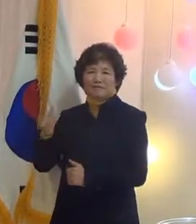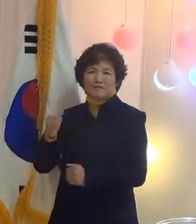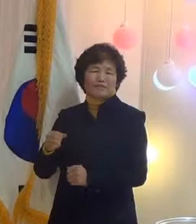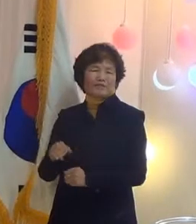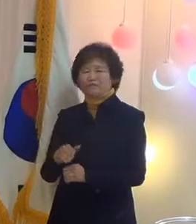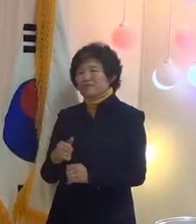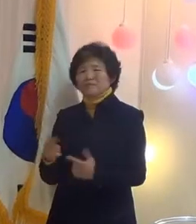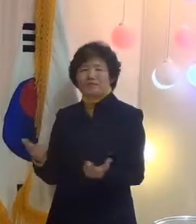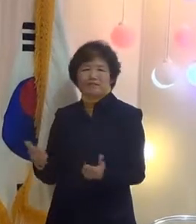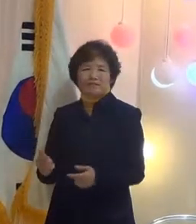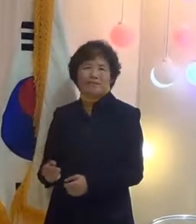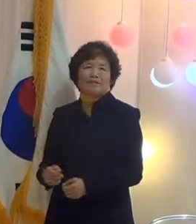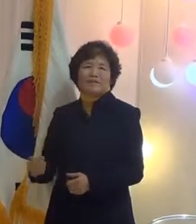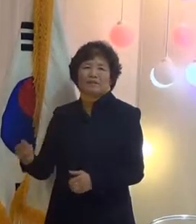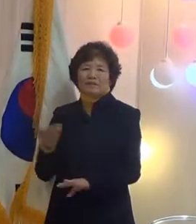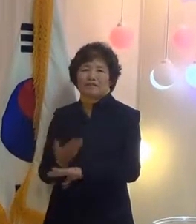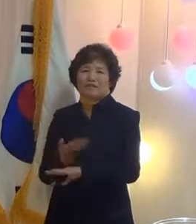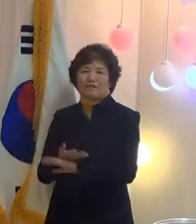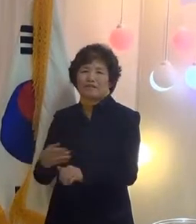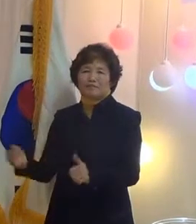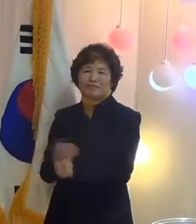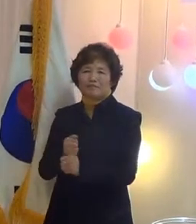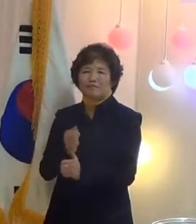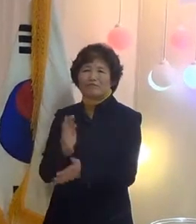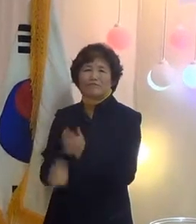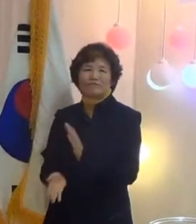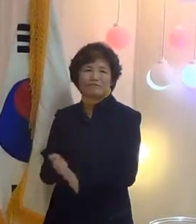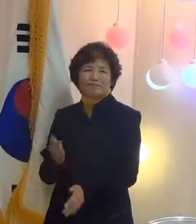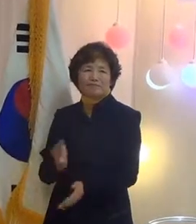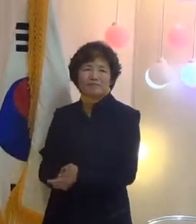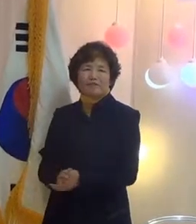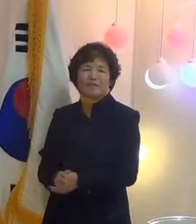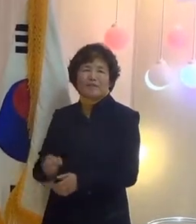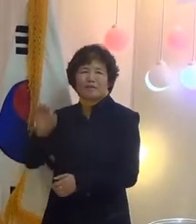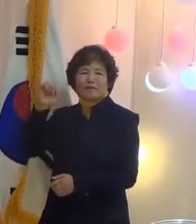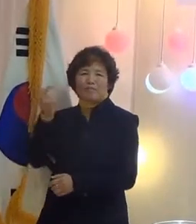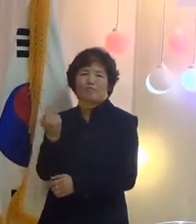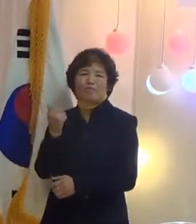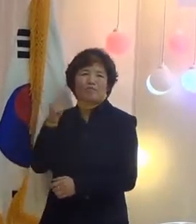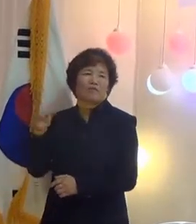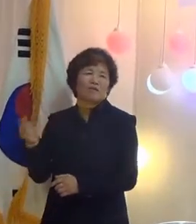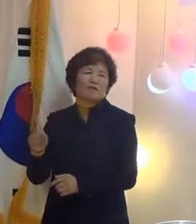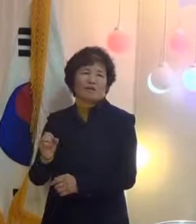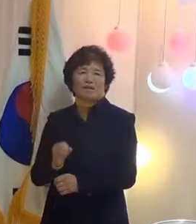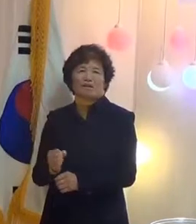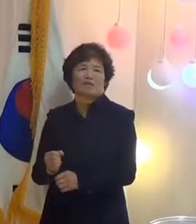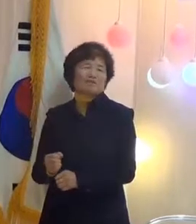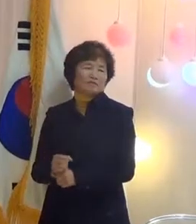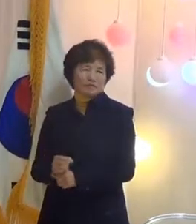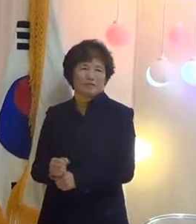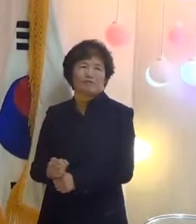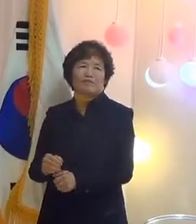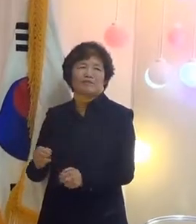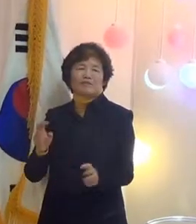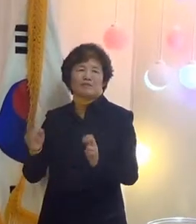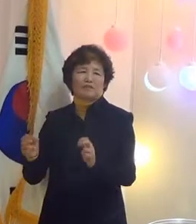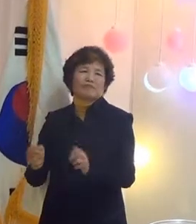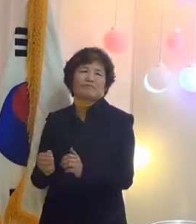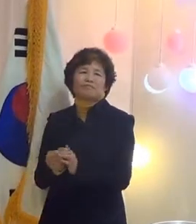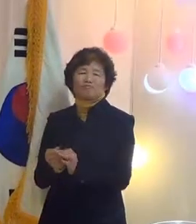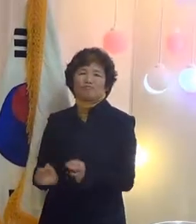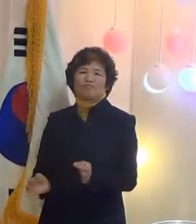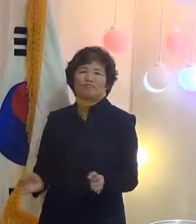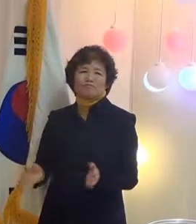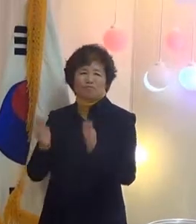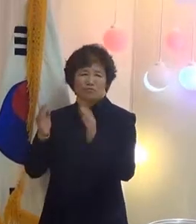걸 잡을 수가 없어요. 며칠 전에 이야기했는데 포항이라든지 울산 다른 도시도 상당히 좋거든요. 그래서 문화는